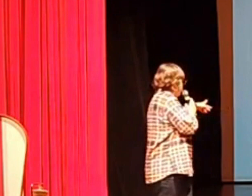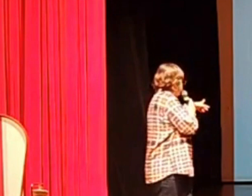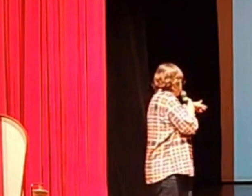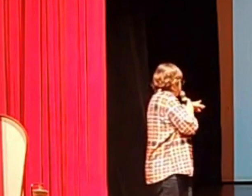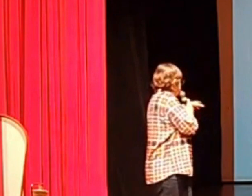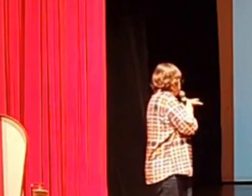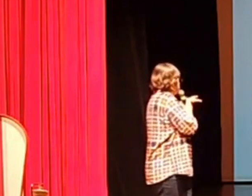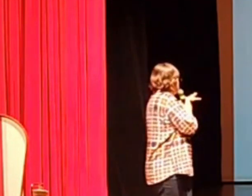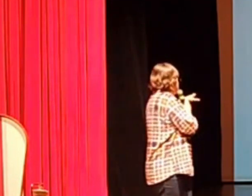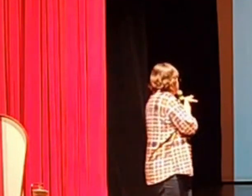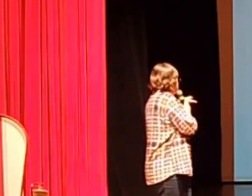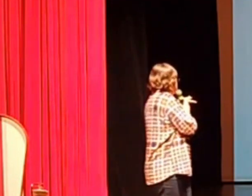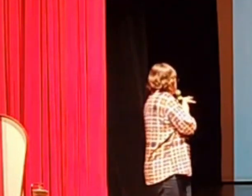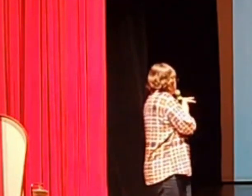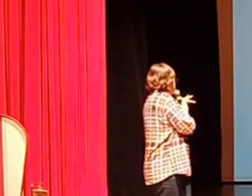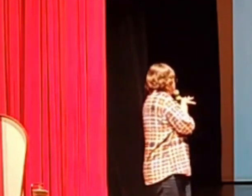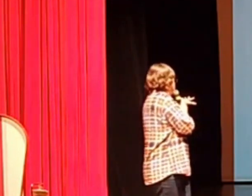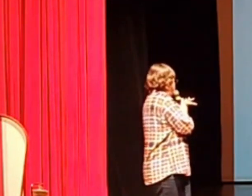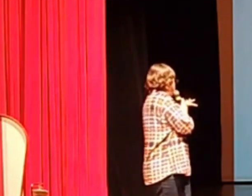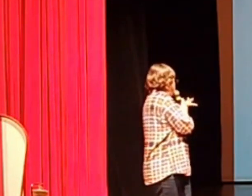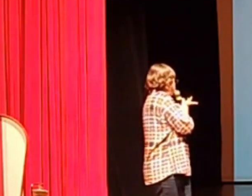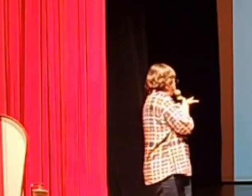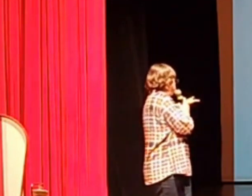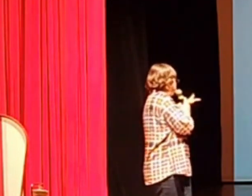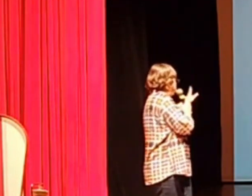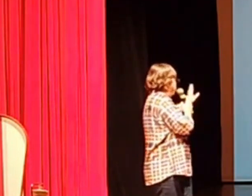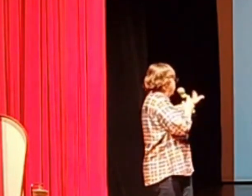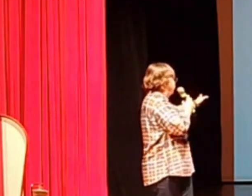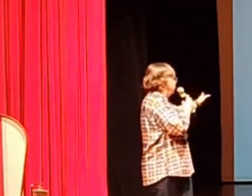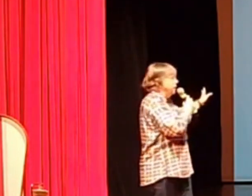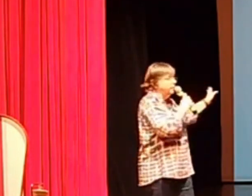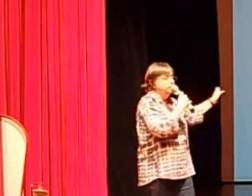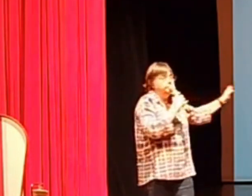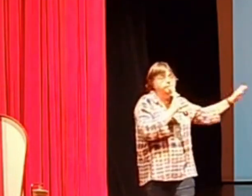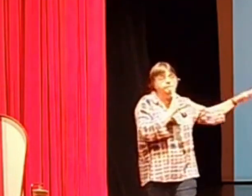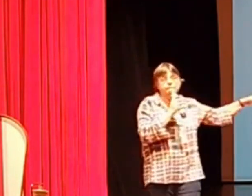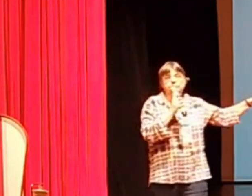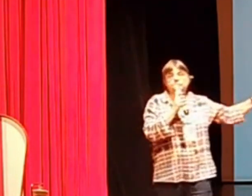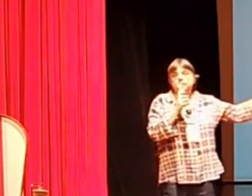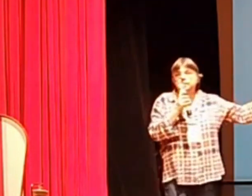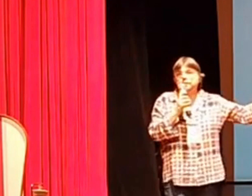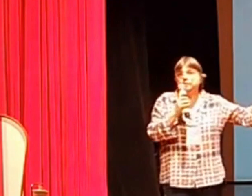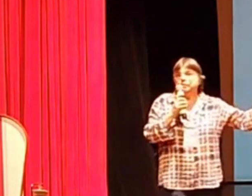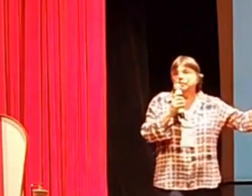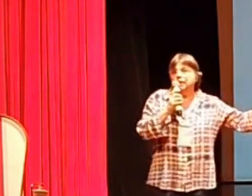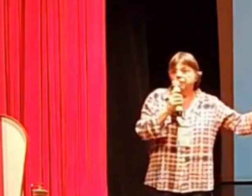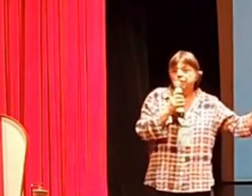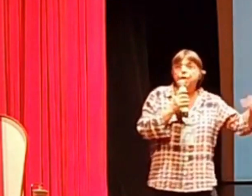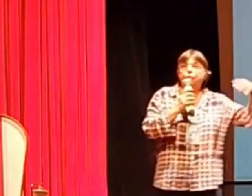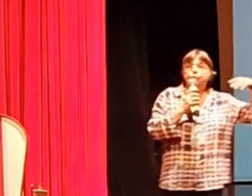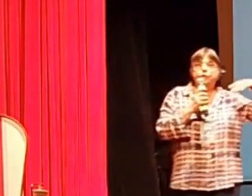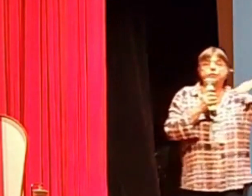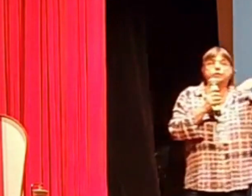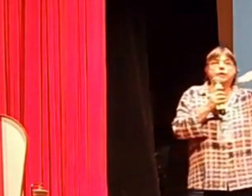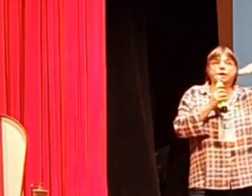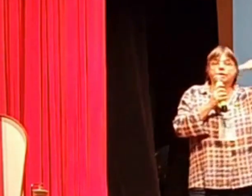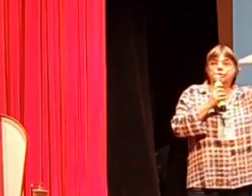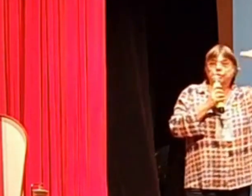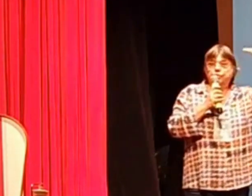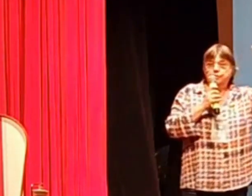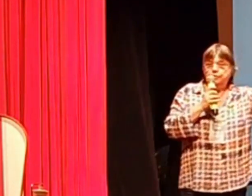O grosso mesmo, né, 57%, tinha entre 26 e 45 graus, ou